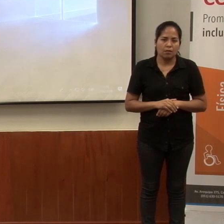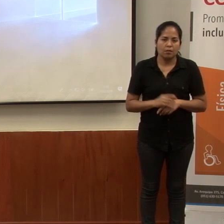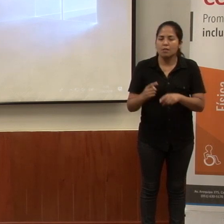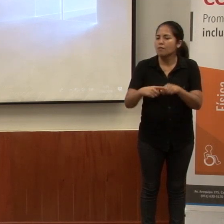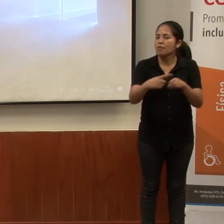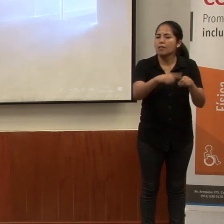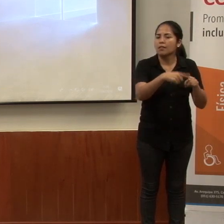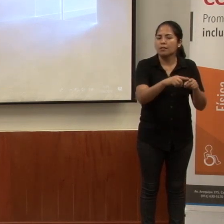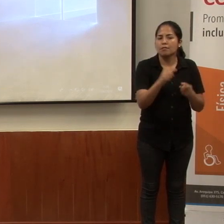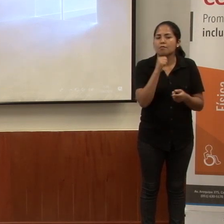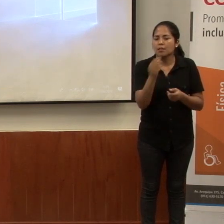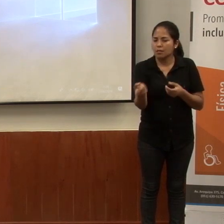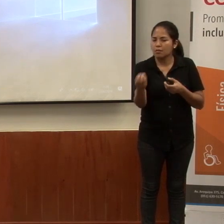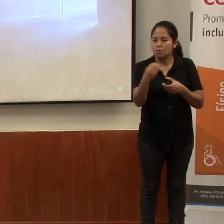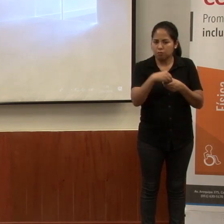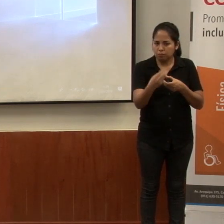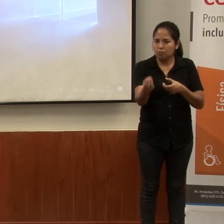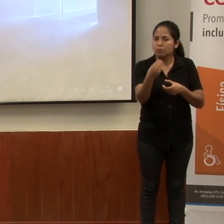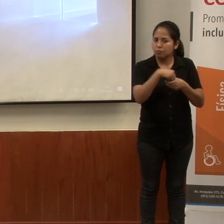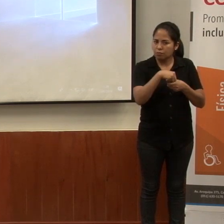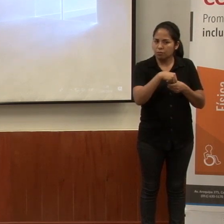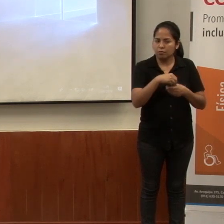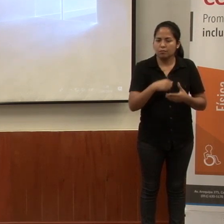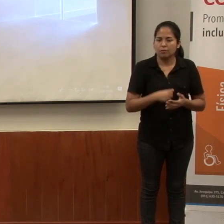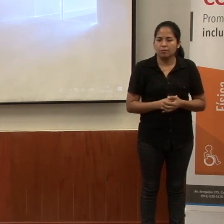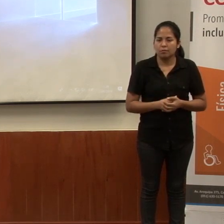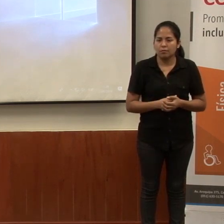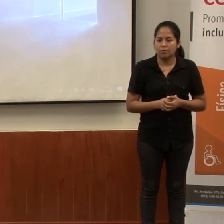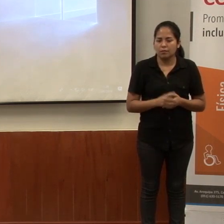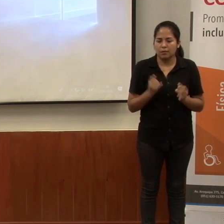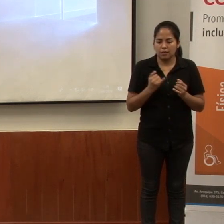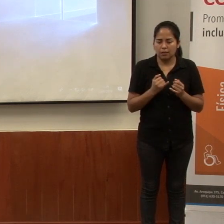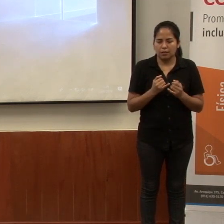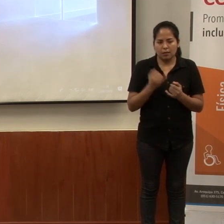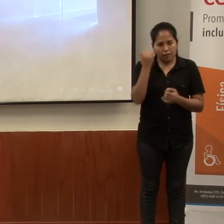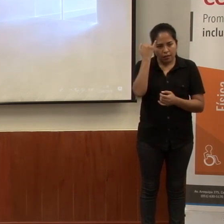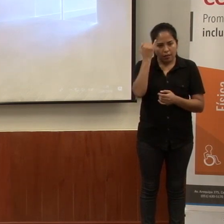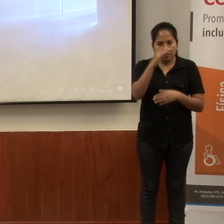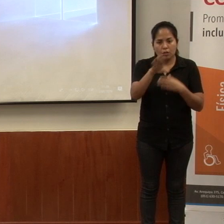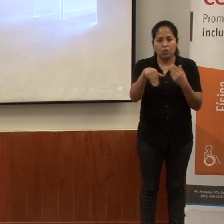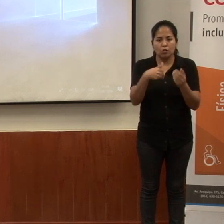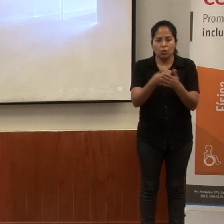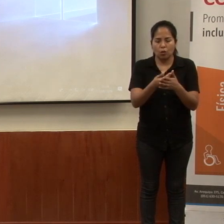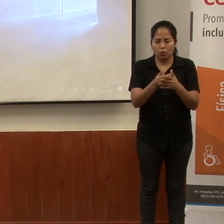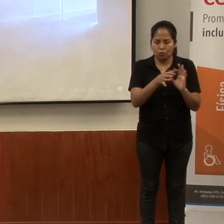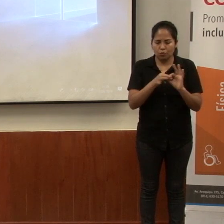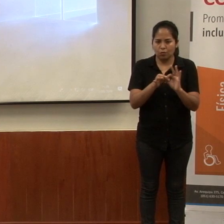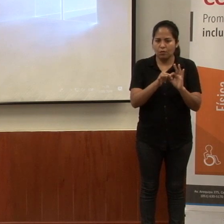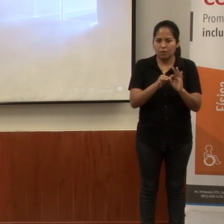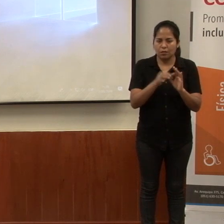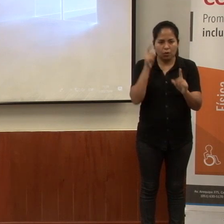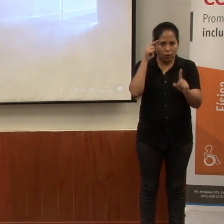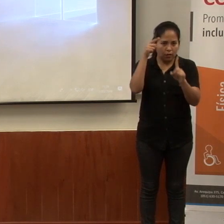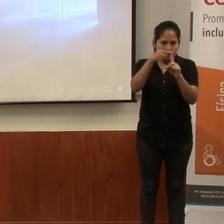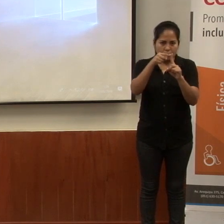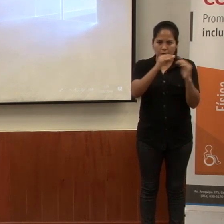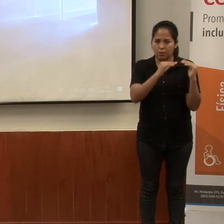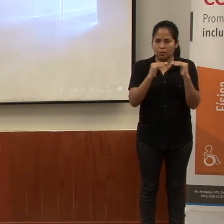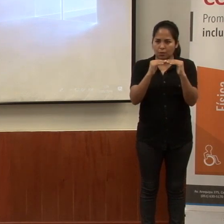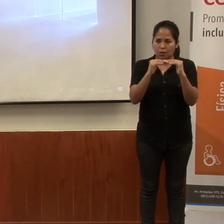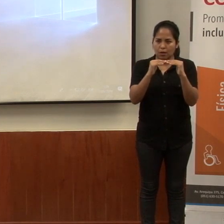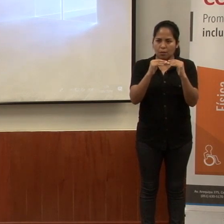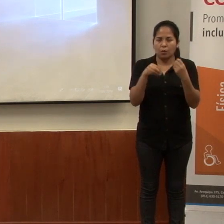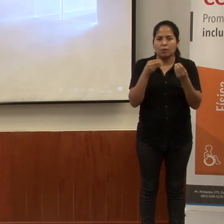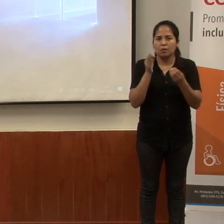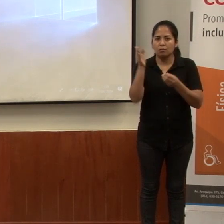que se sumen. O sea, la idea es poner todos los huevos en la misma canasta para tener objetivos comunes, porque si no